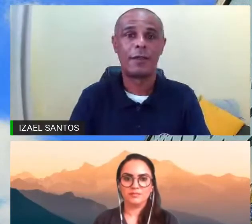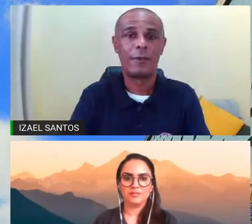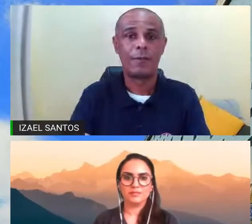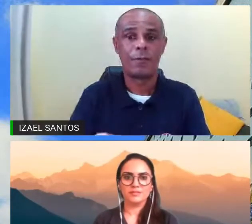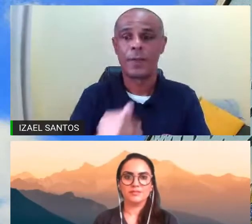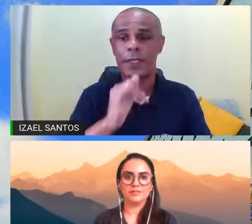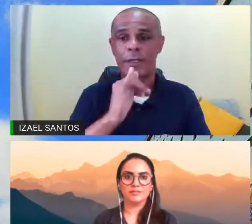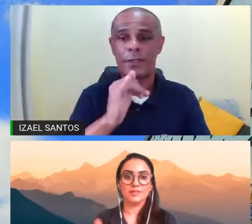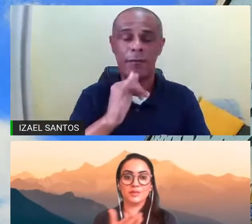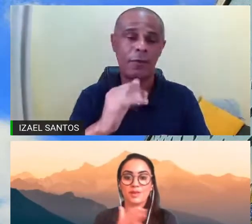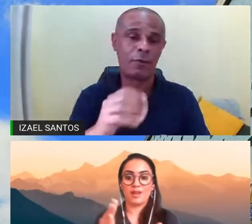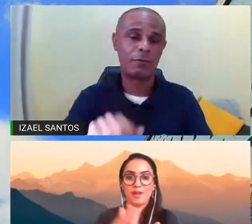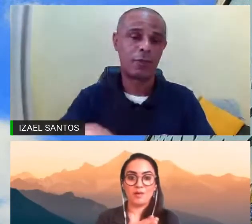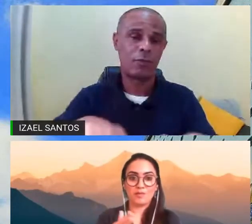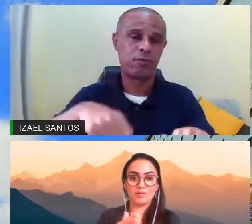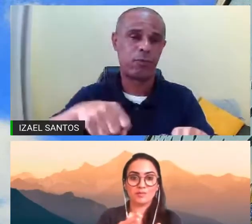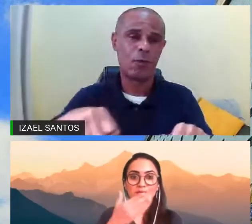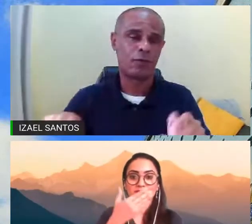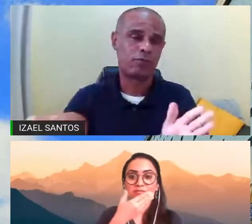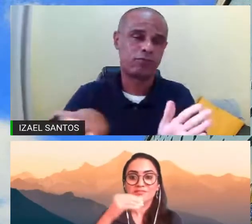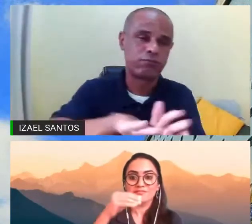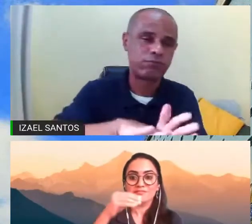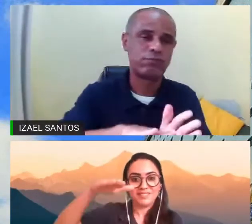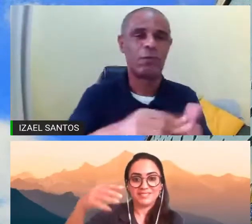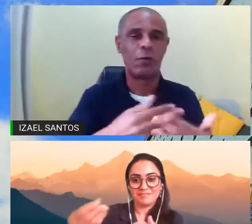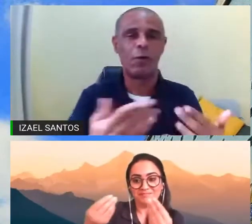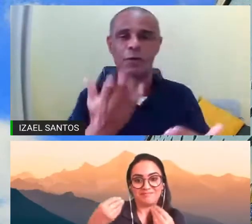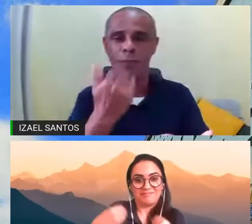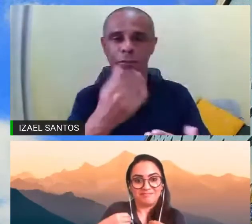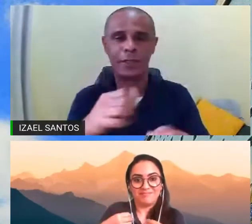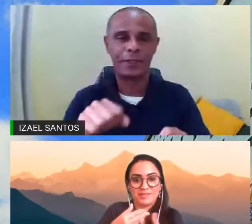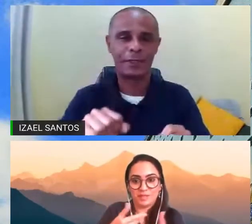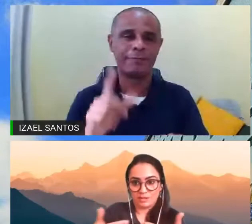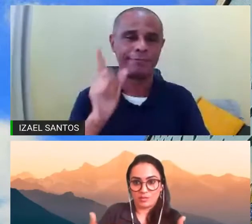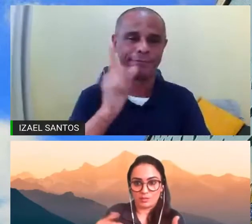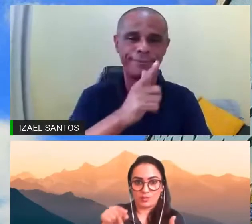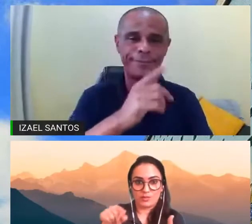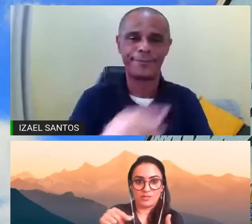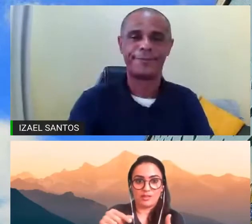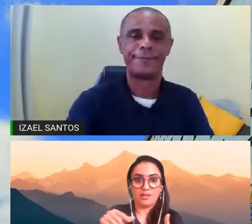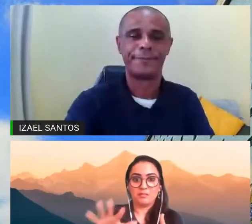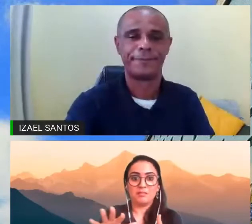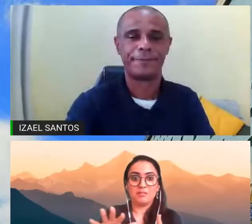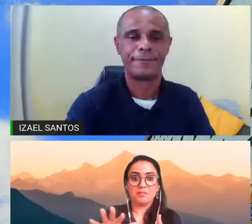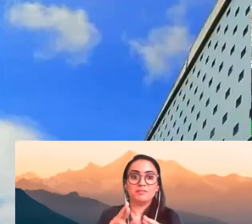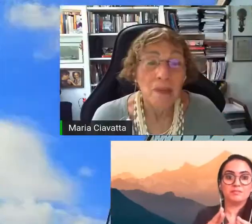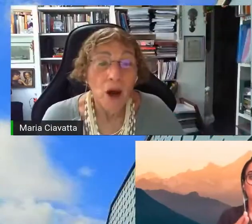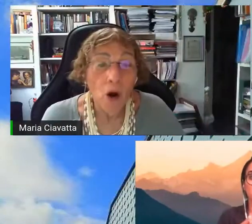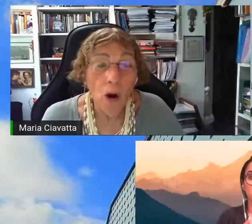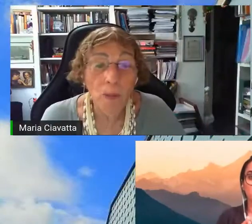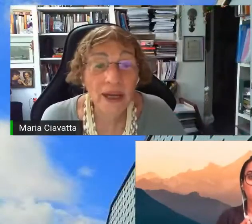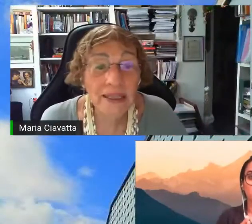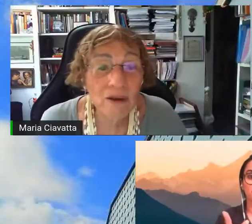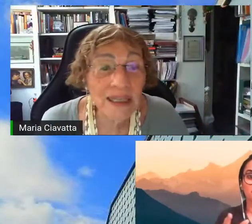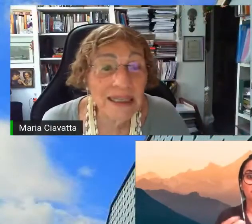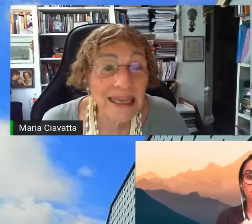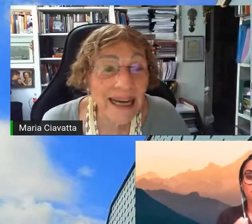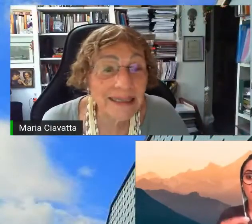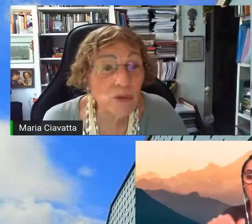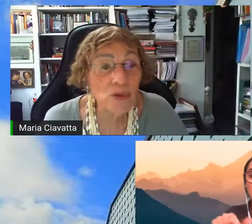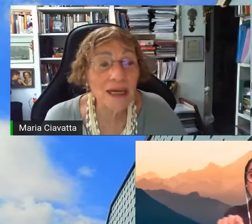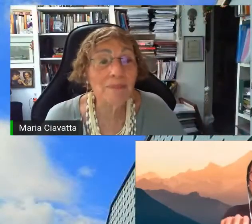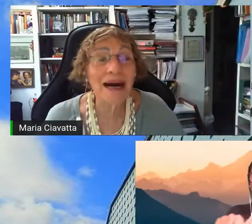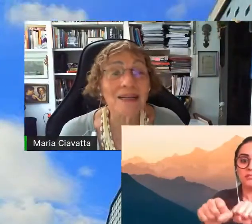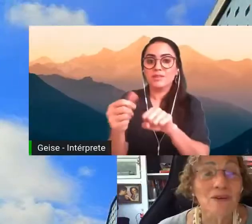minha casa, eles não têm como fazer diferente. Eles fazem isso porque ou porque não têm formação, ou porque não